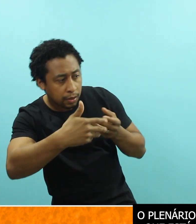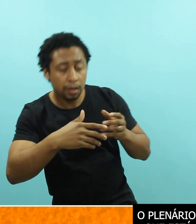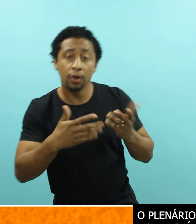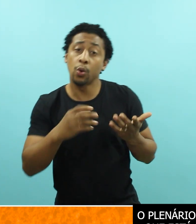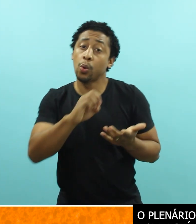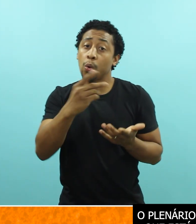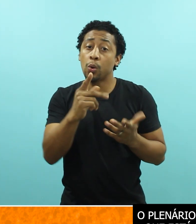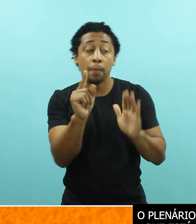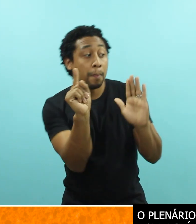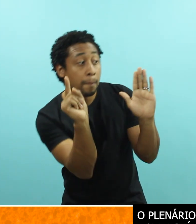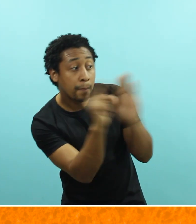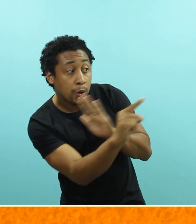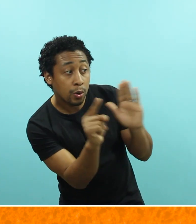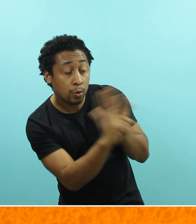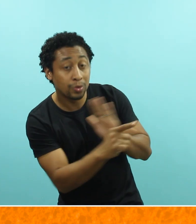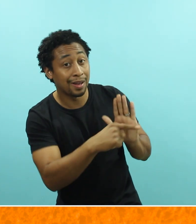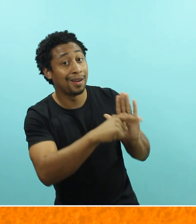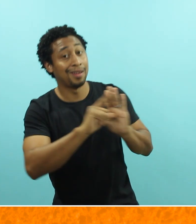discussão.